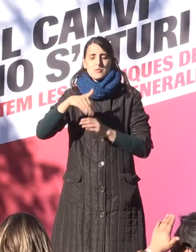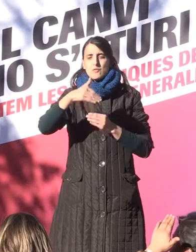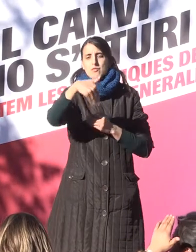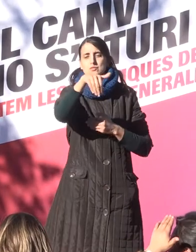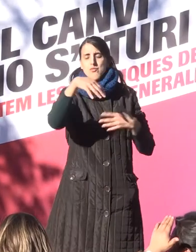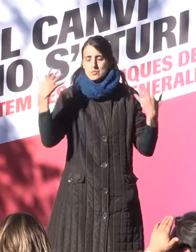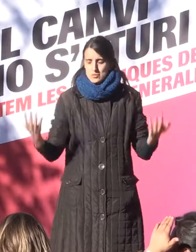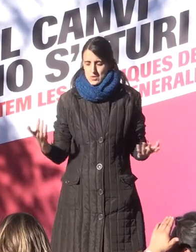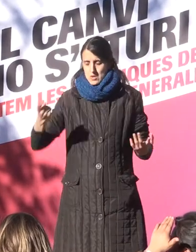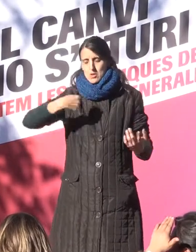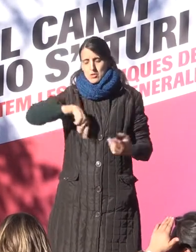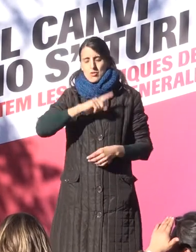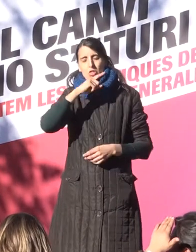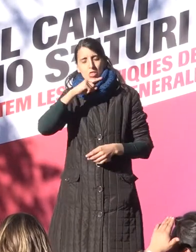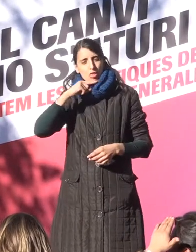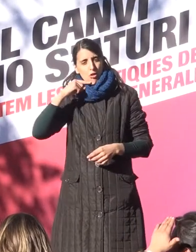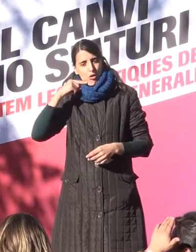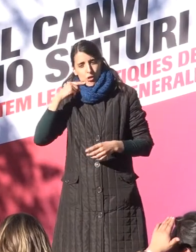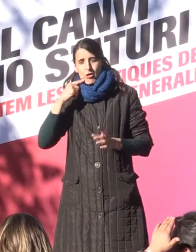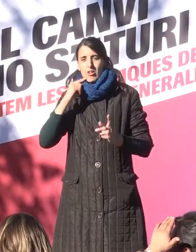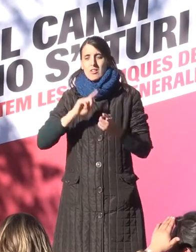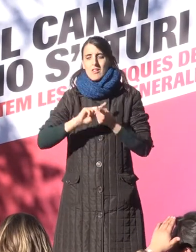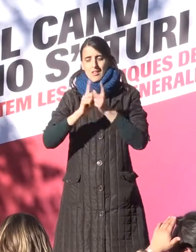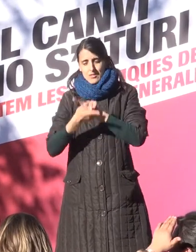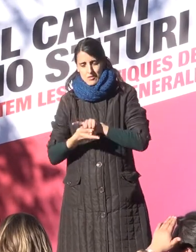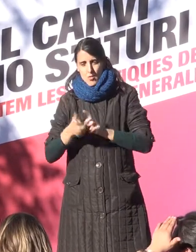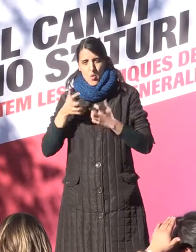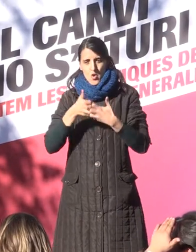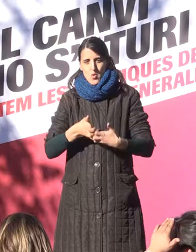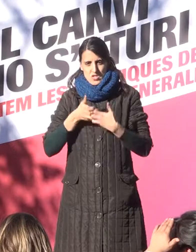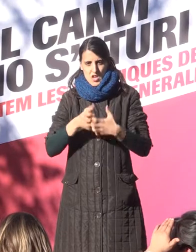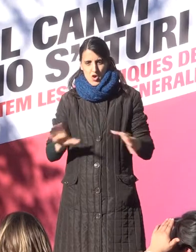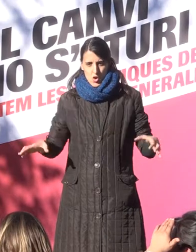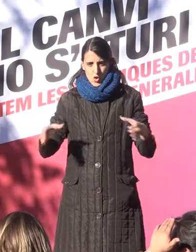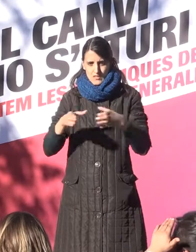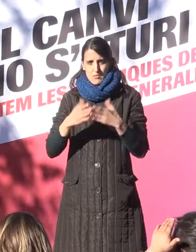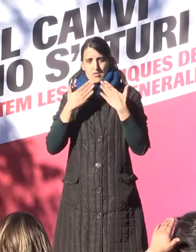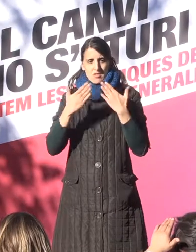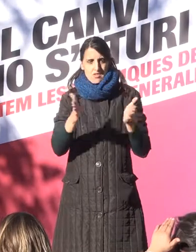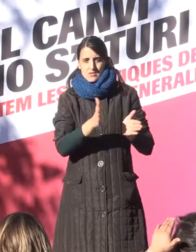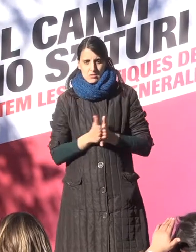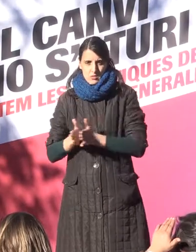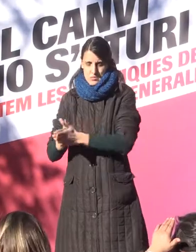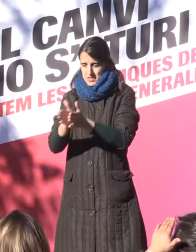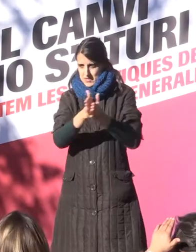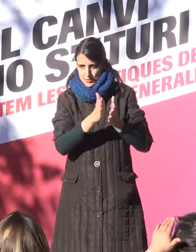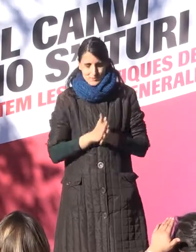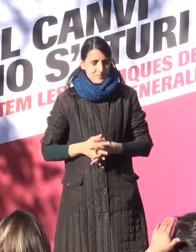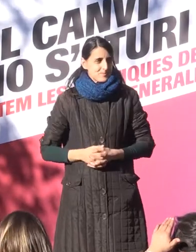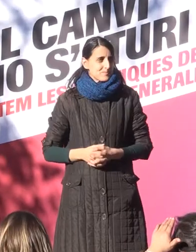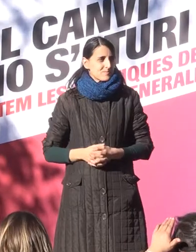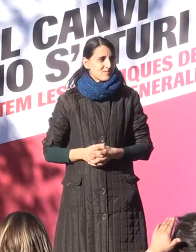transformar en lucha colectiva con compañeras y con compañeros creemos con